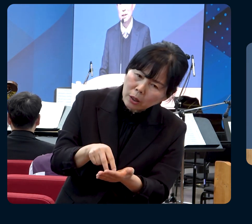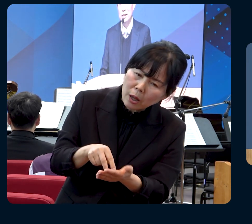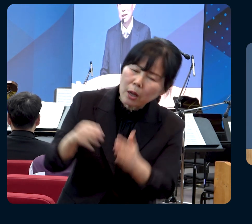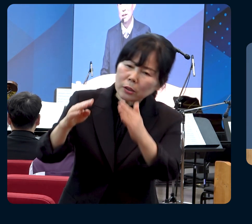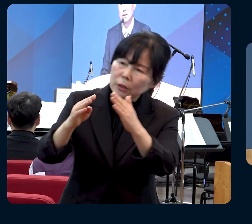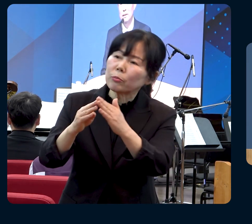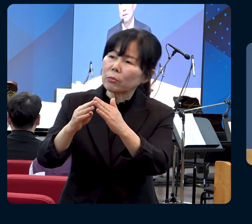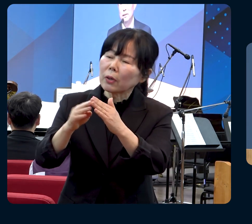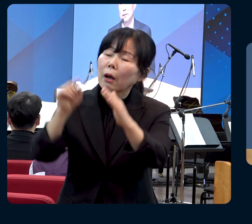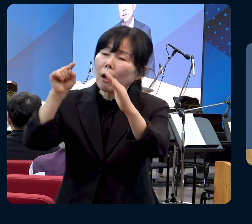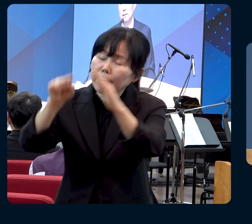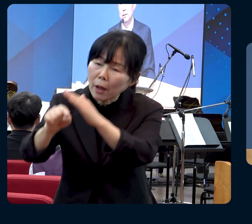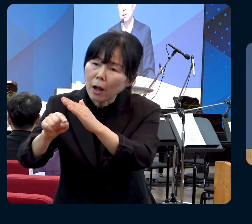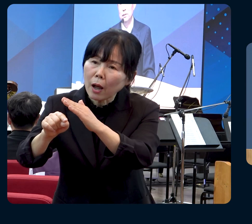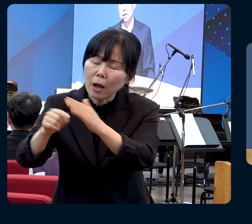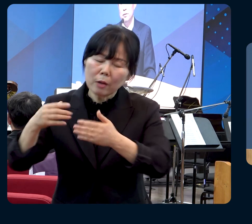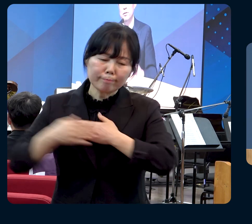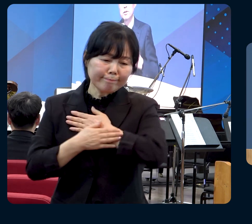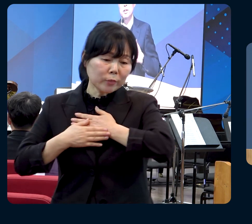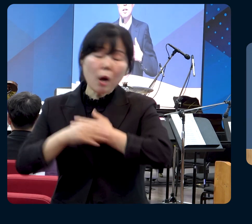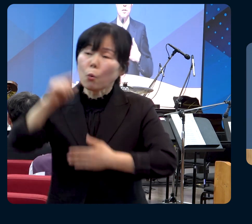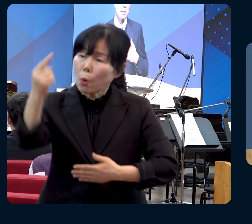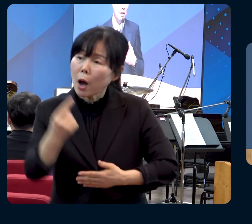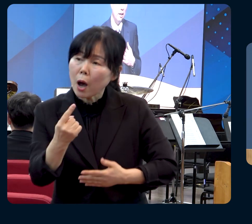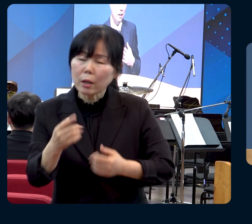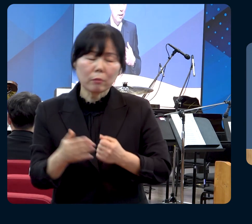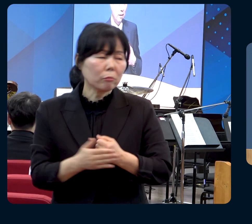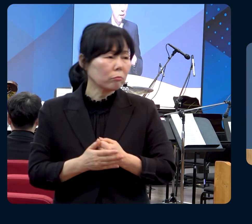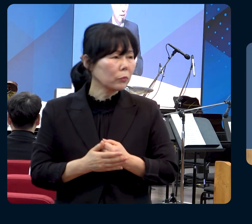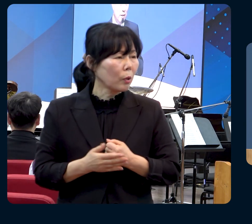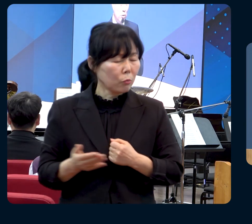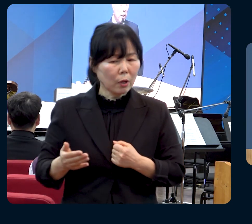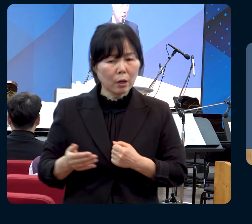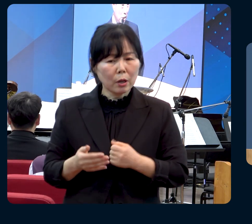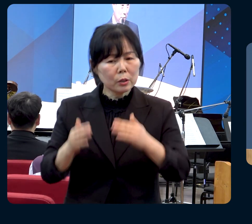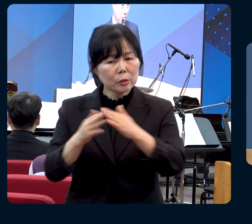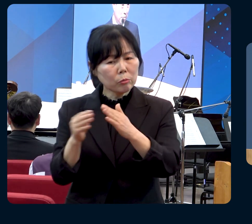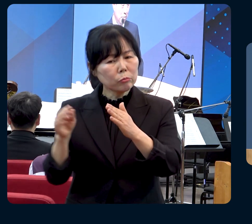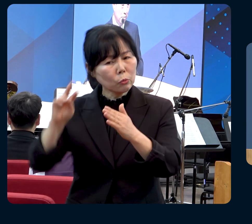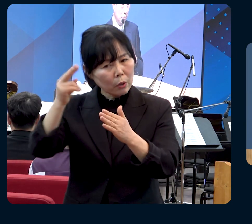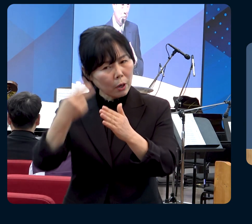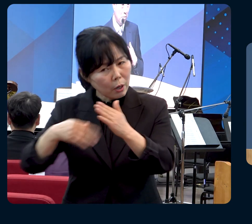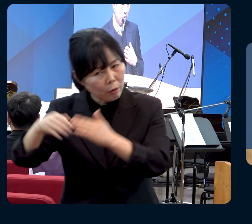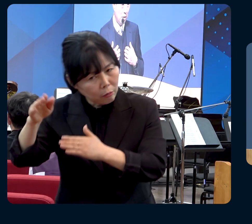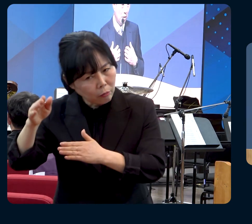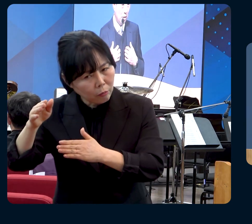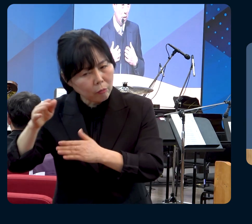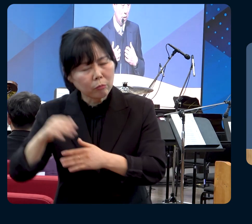나와야 되니까, 근데 성령님께서 제게 종아나 지금